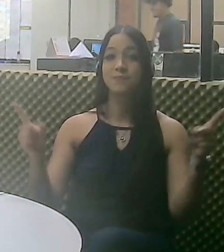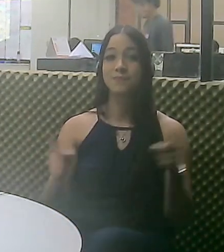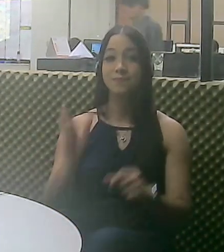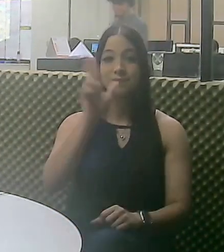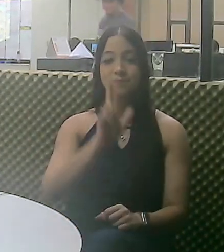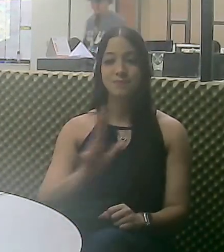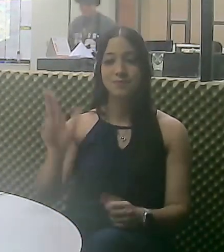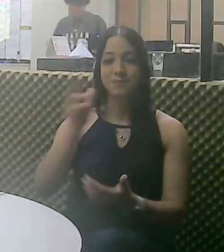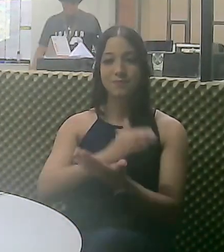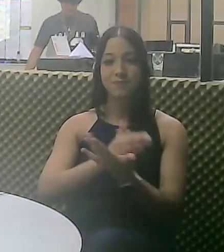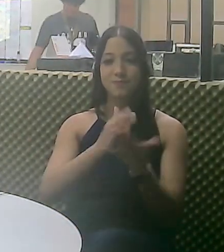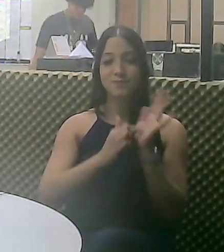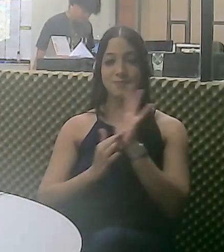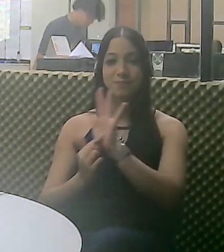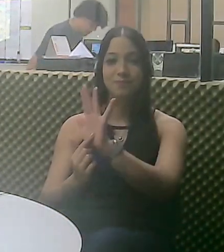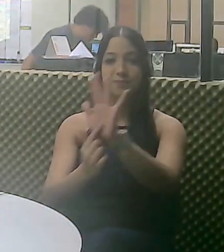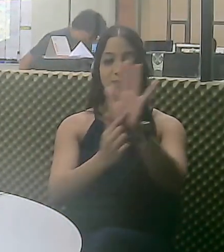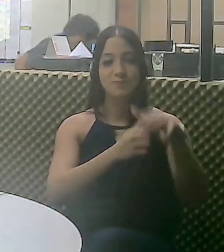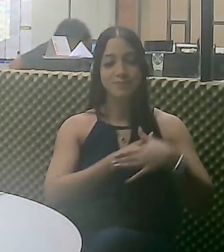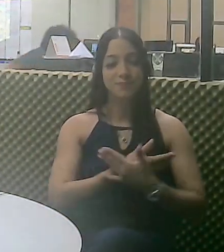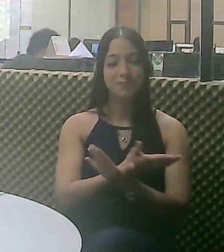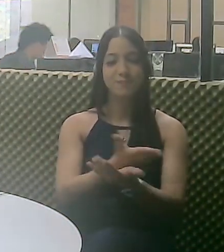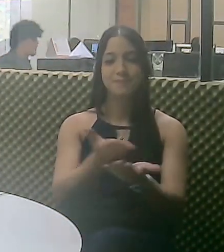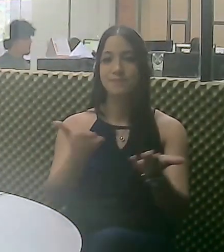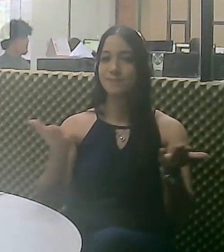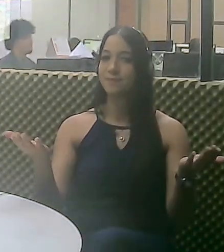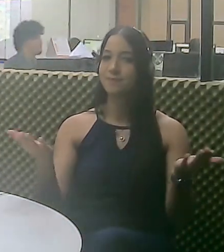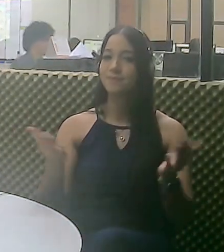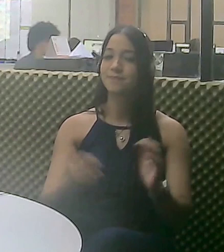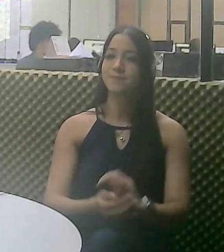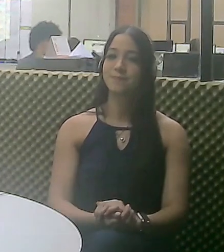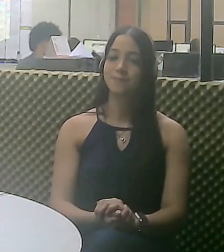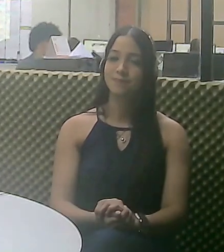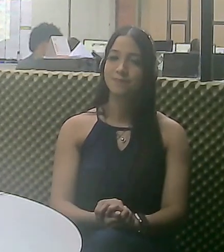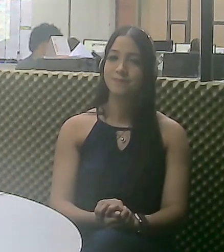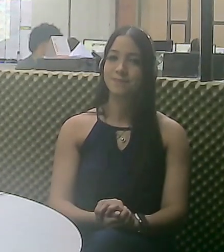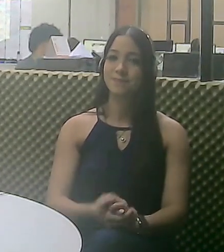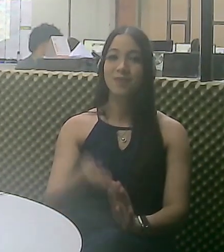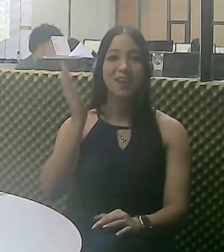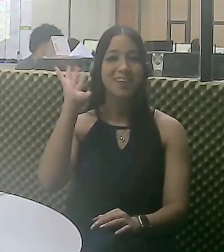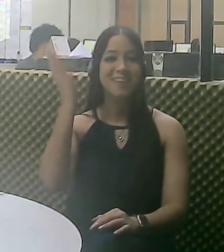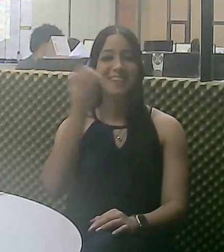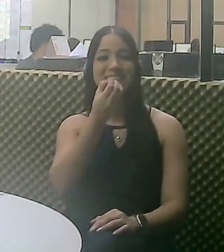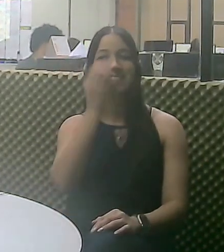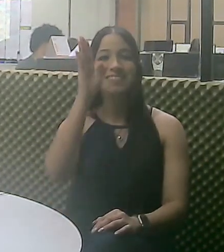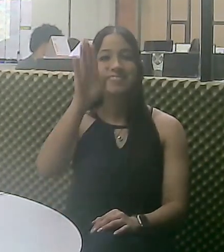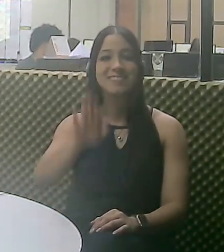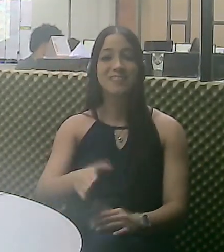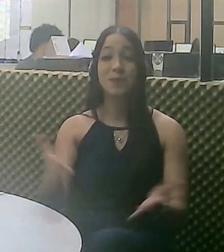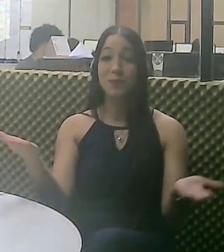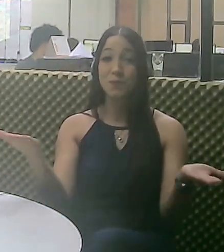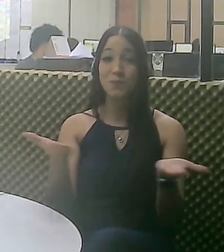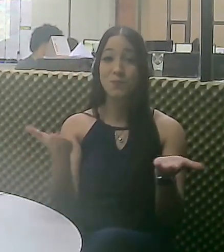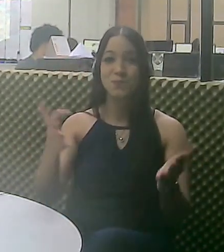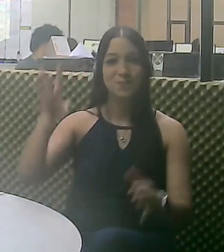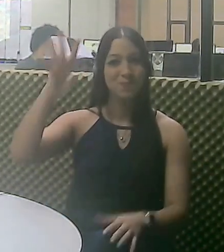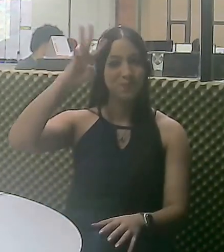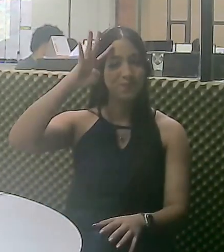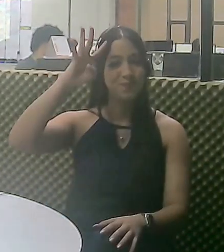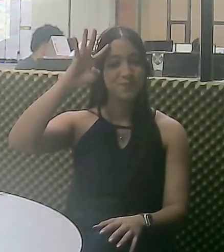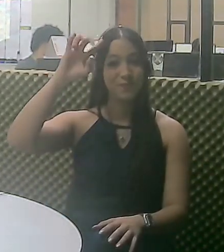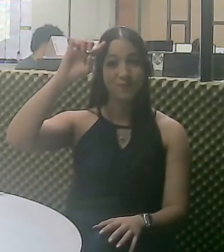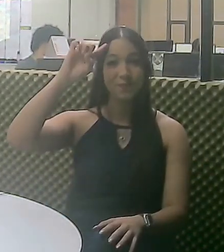Uberlândia a lua para você Olá boa tarde hoje é quarta-feira